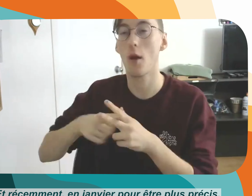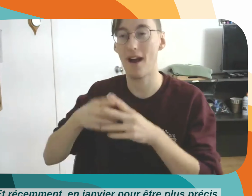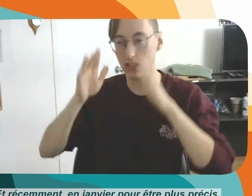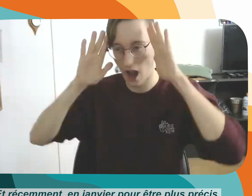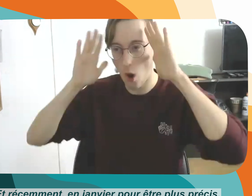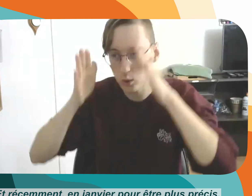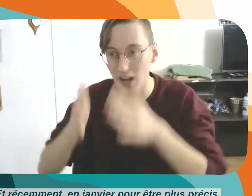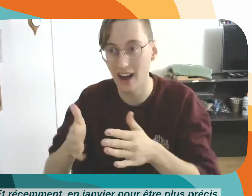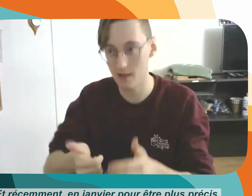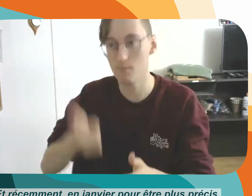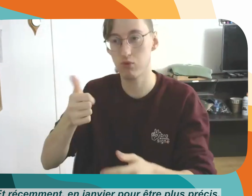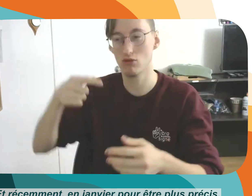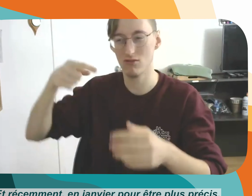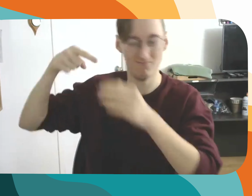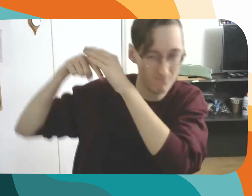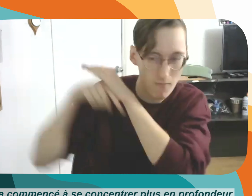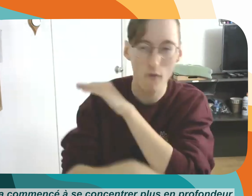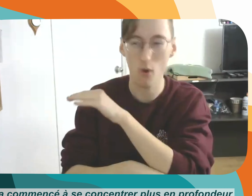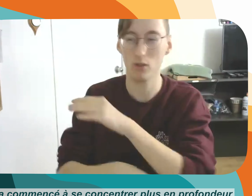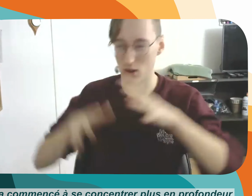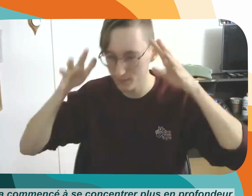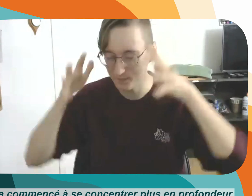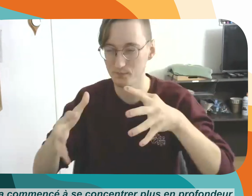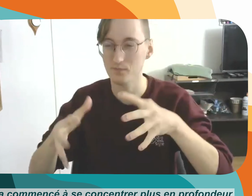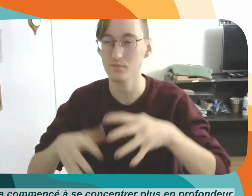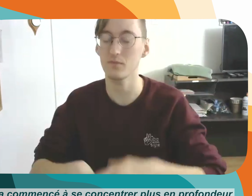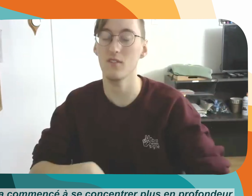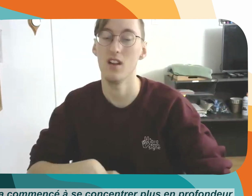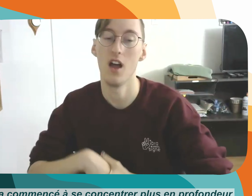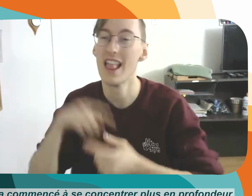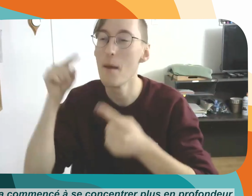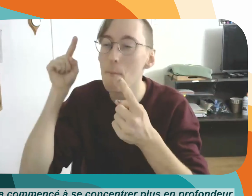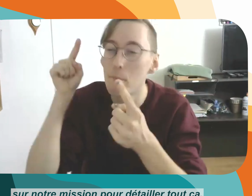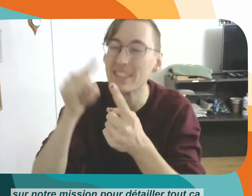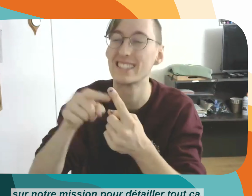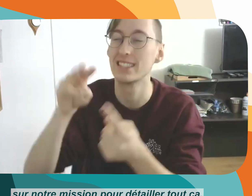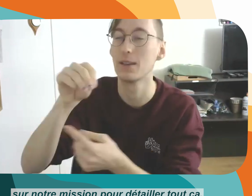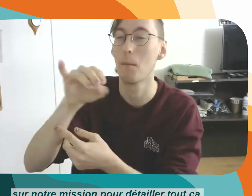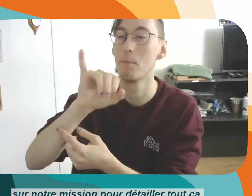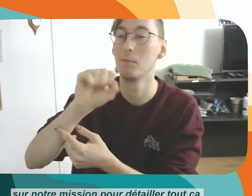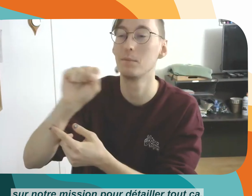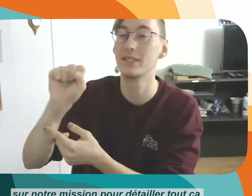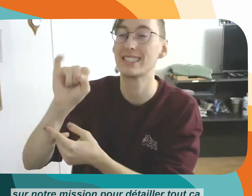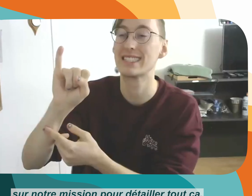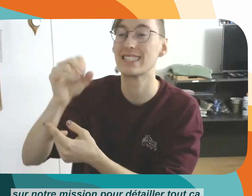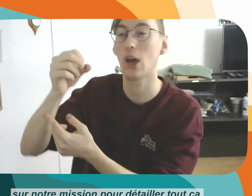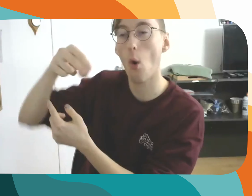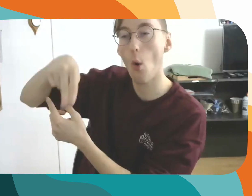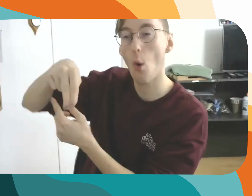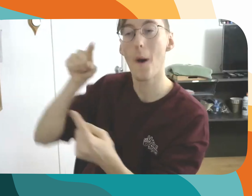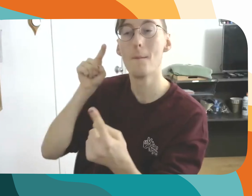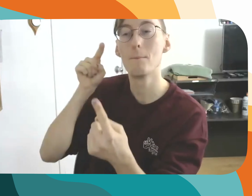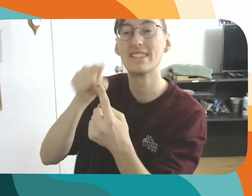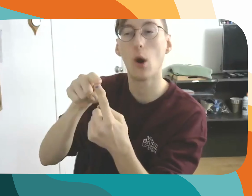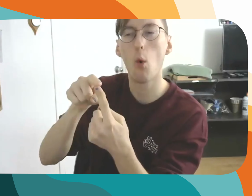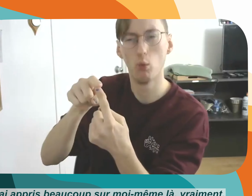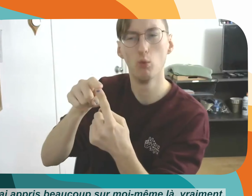Et récemment, en janvier, pour être plus précis, on a commencé à se concentrer plus en profondeur sur notre mission pour détailler tout ça.